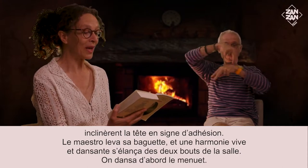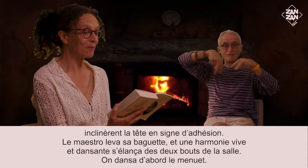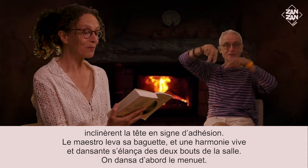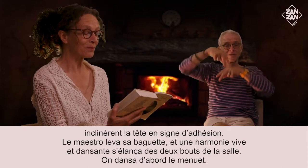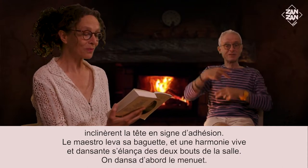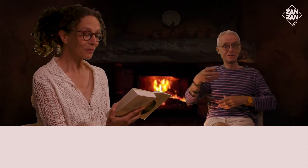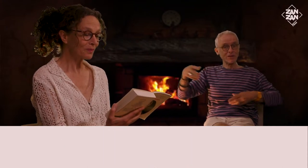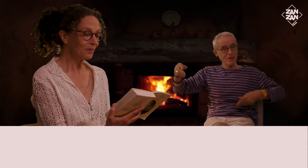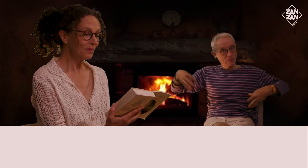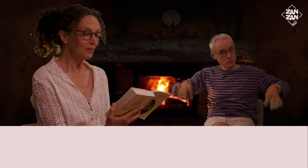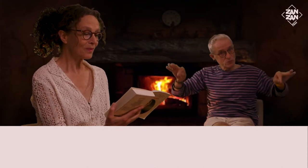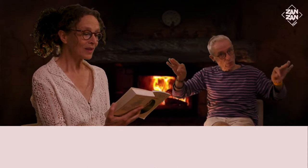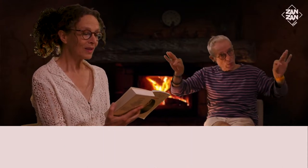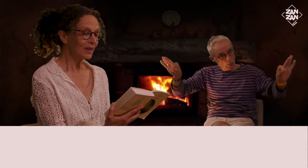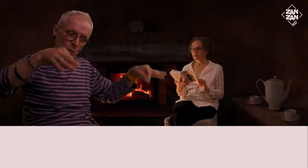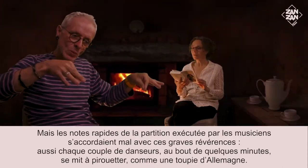menuet.